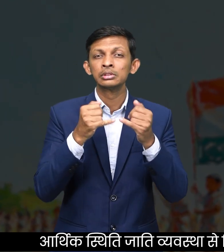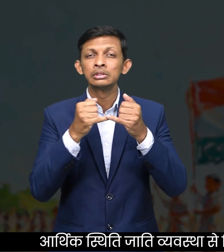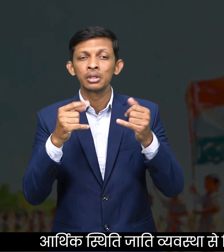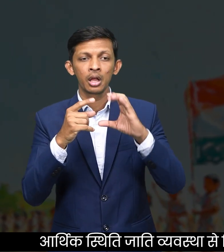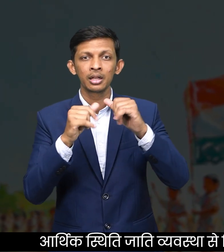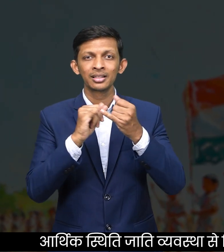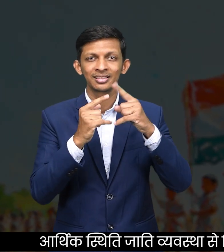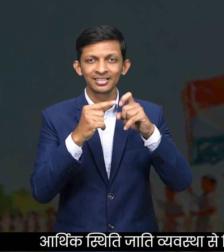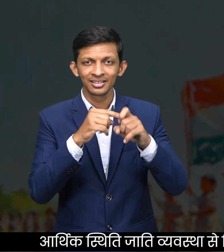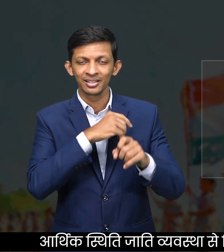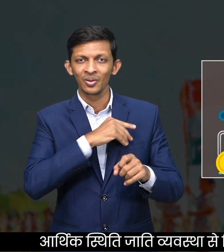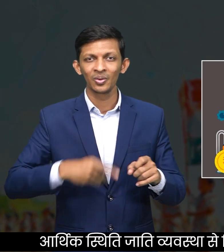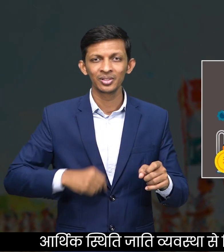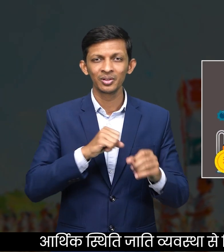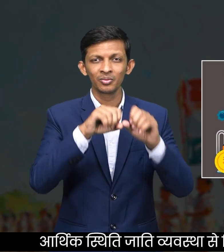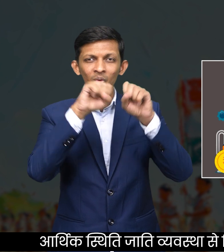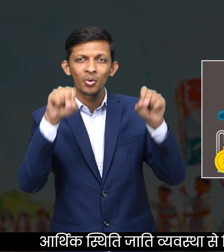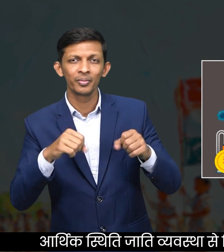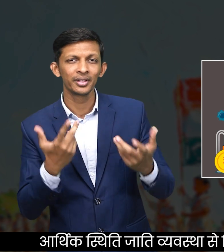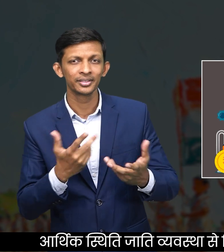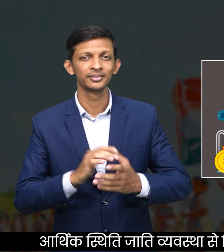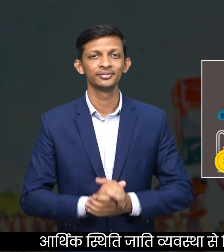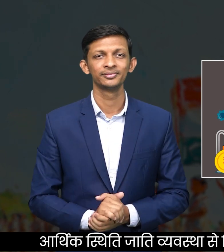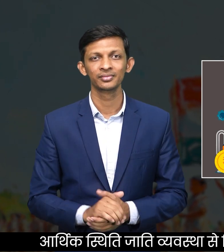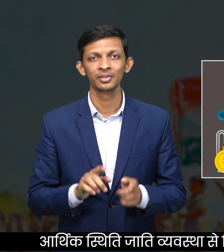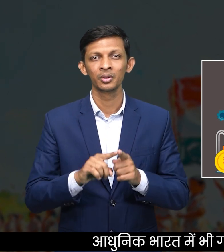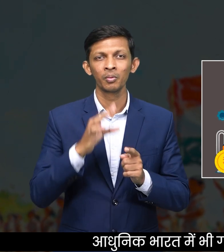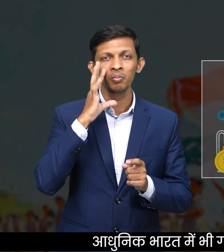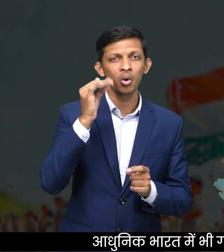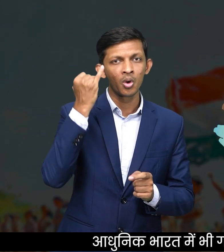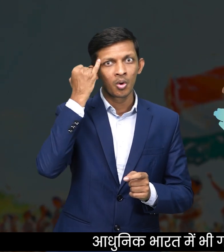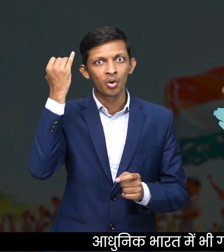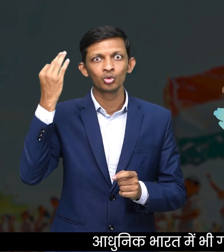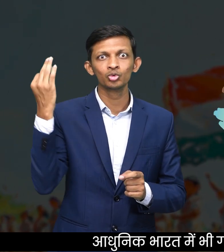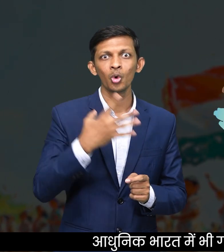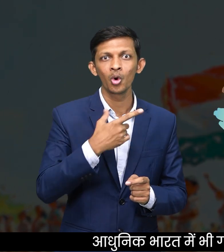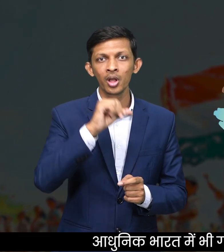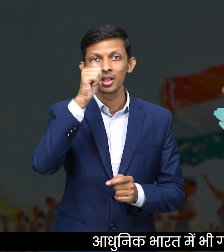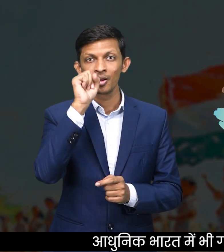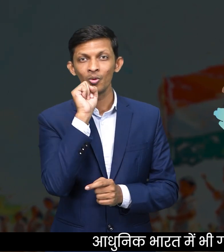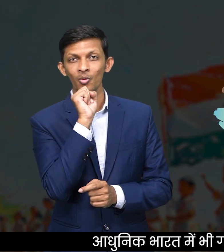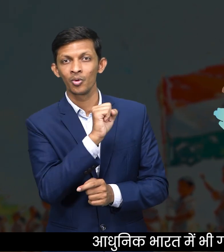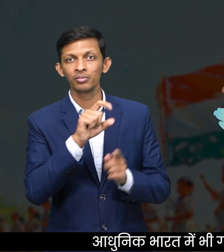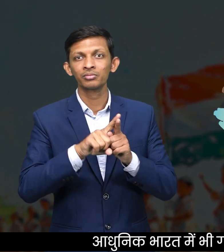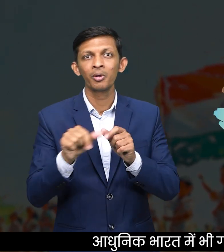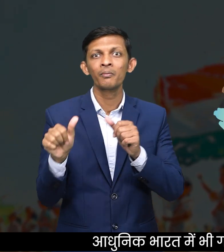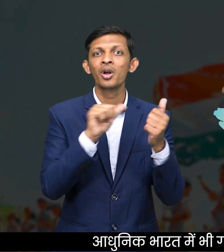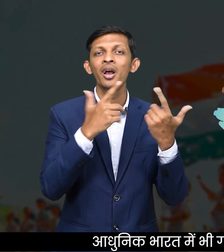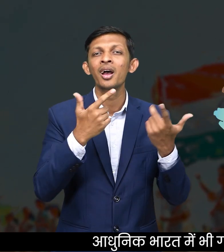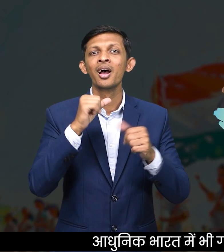है। स्वतंत्रता पूर्व भारत की तरह आधुनिक भारत में भी गरीब मुख्य रूप से निम्न